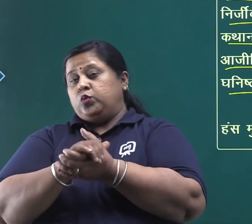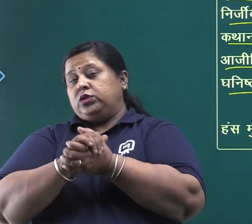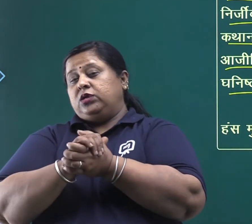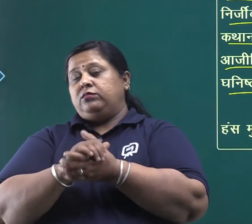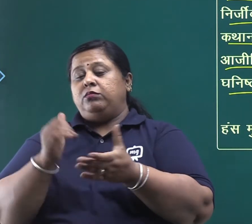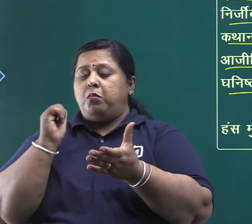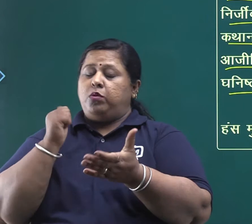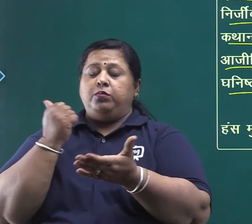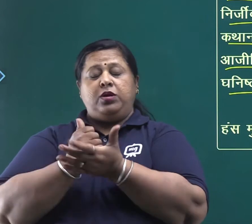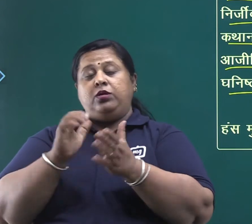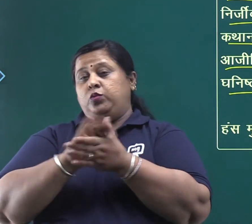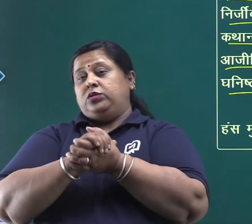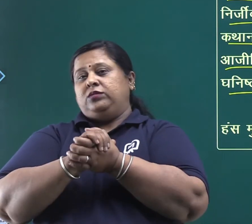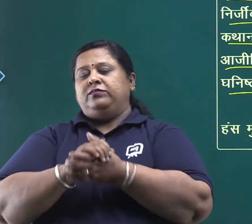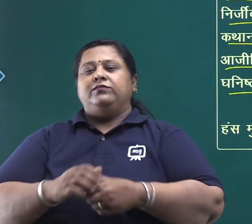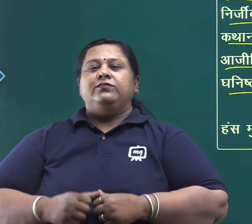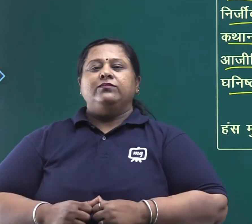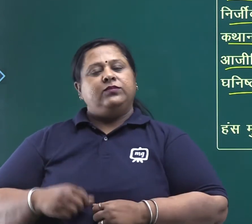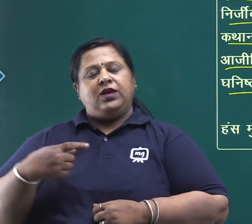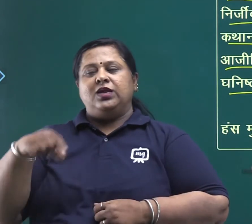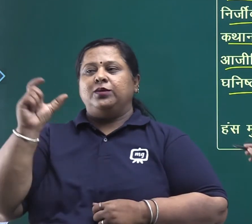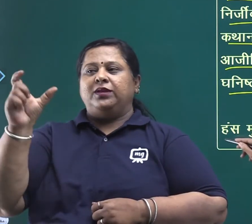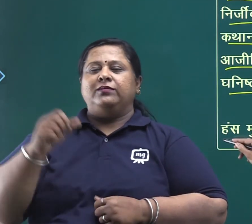दोस्ती। अगला शब्द है